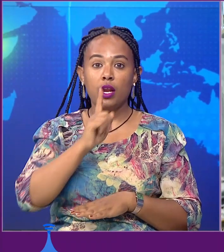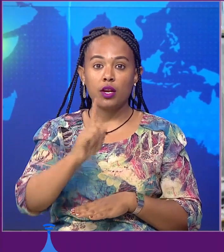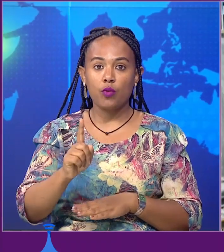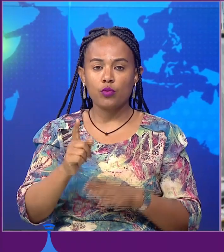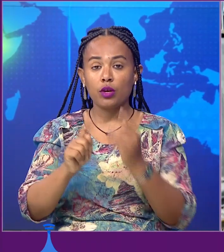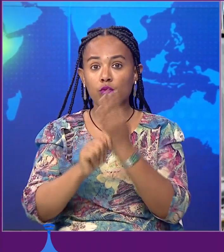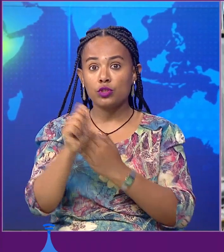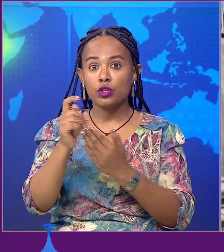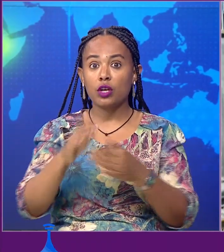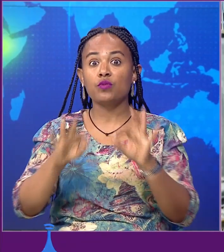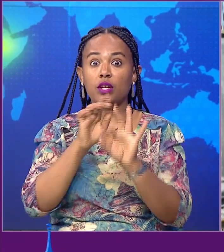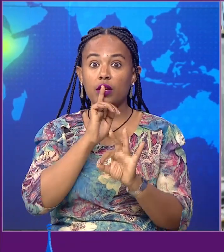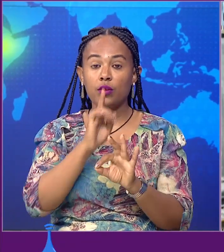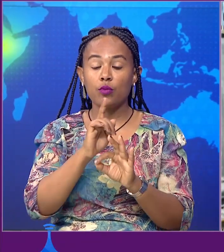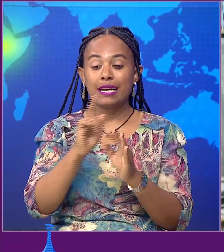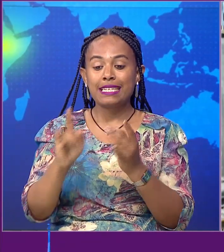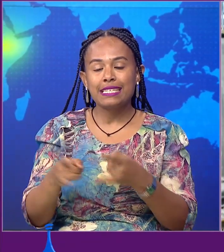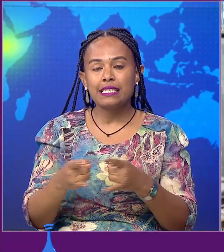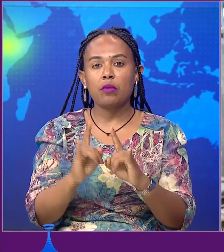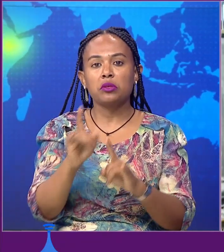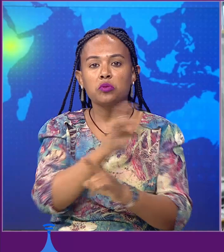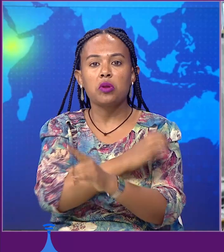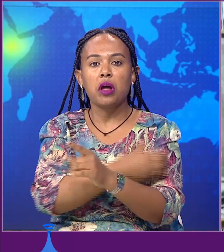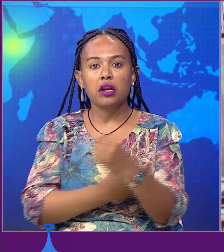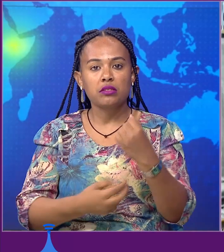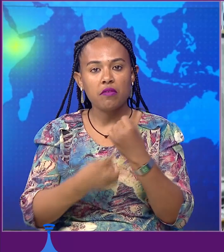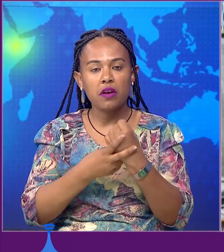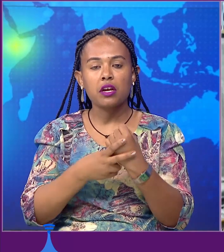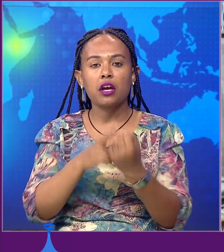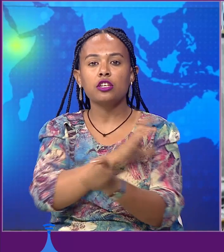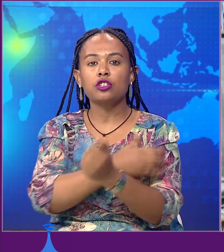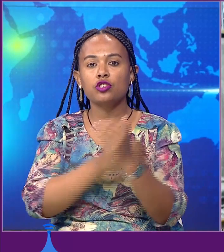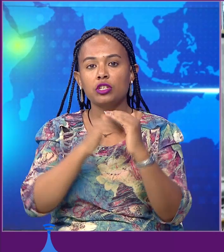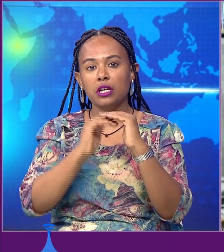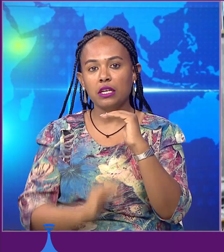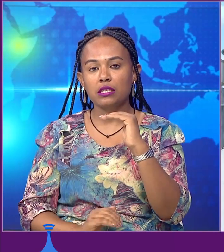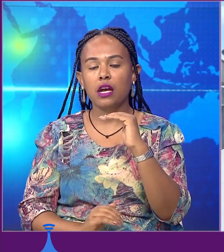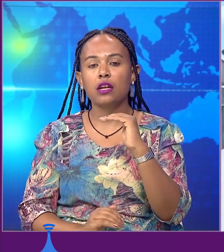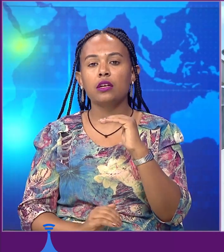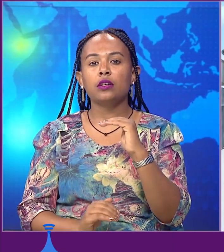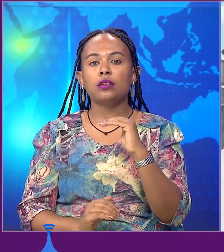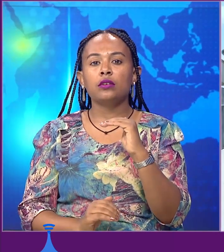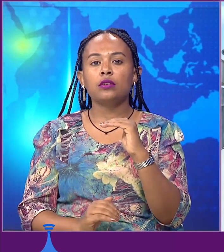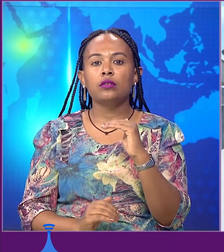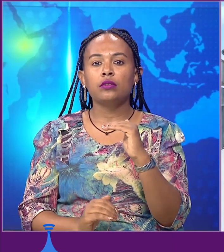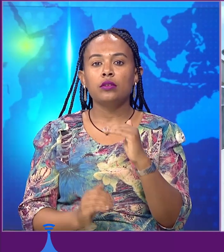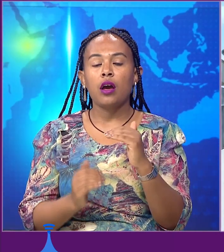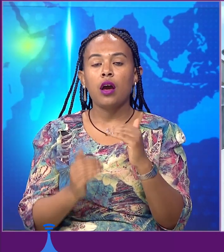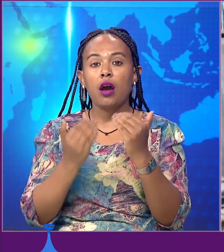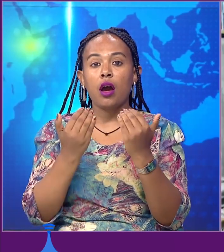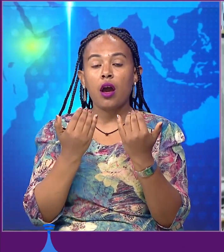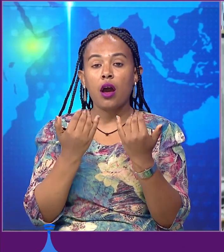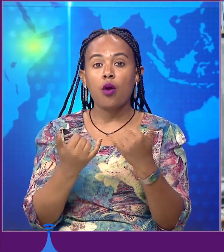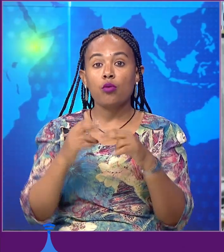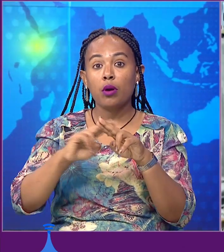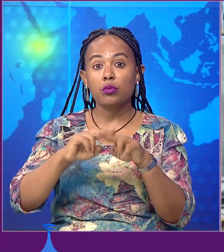አስፈላጊ ነው። ሲስተማቲክ በሚሆንበት ሰዓት ታይም ሴቭ ያደርጋል፣ ኤነርጂ ይቀንሳል፣ እንደዚህ አጭበርባሪ ነገሮችን ይቀንሳል። ስለዚህ አሁን ባቡር